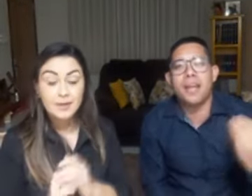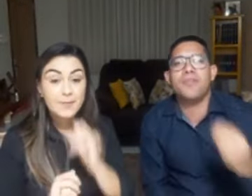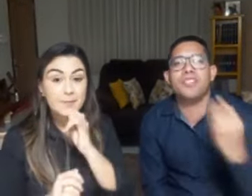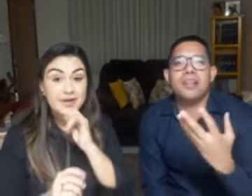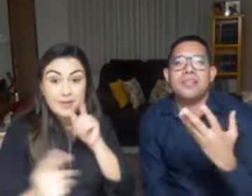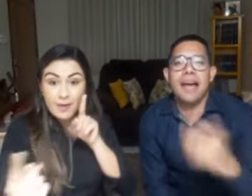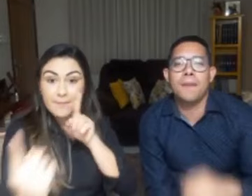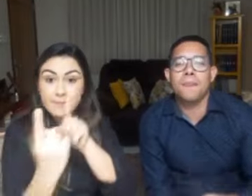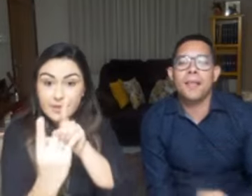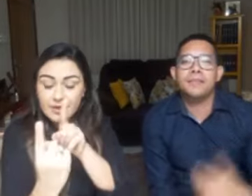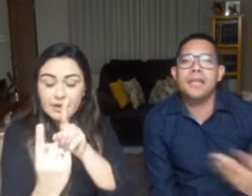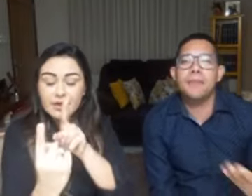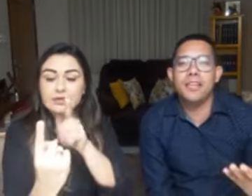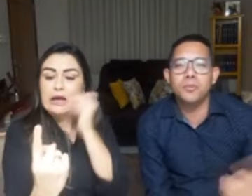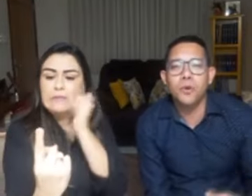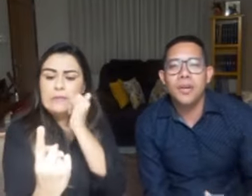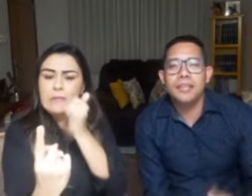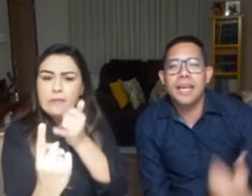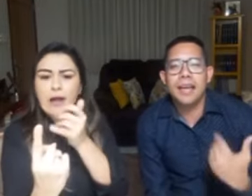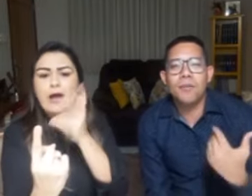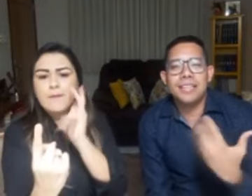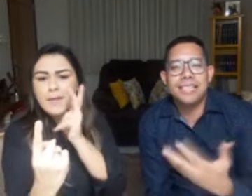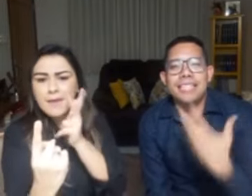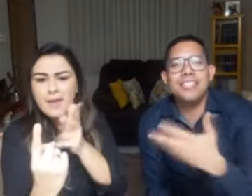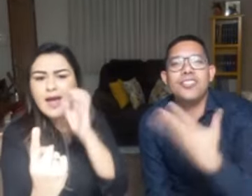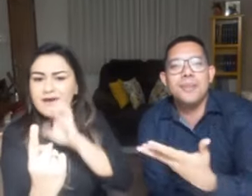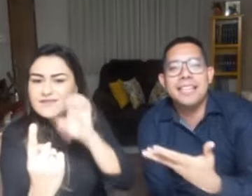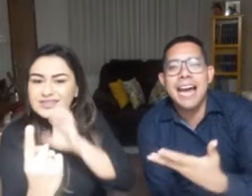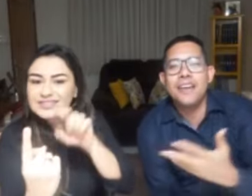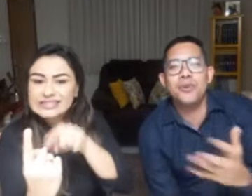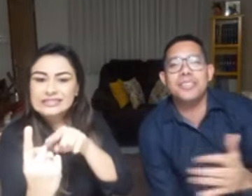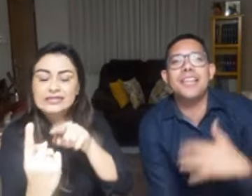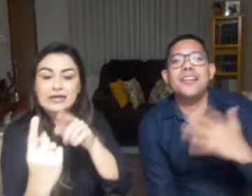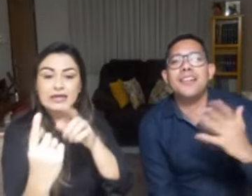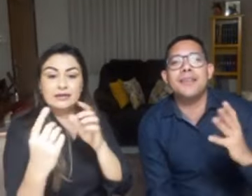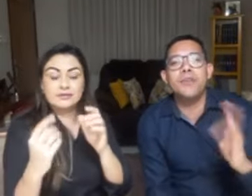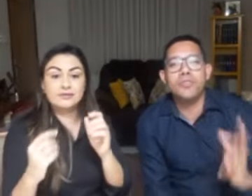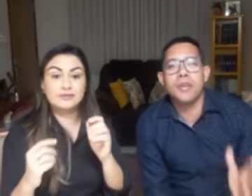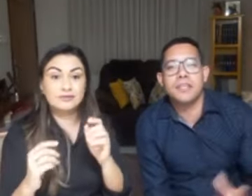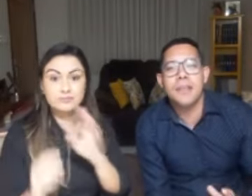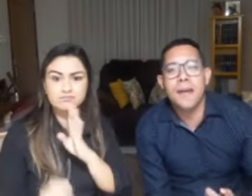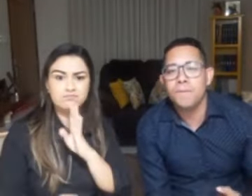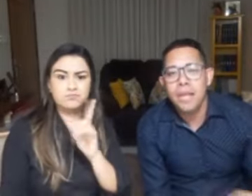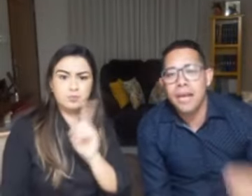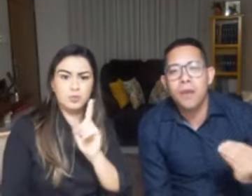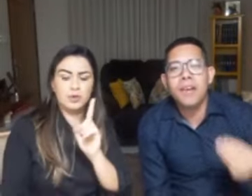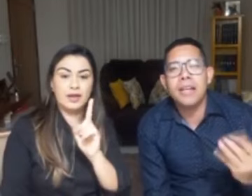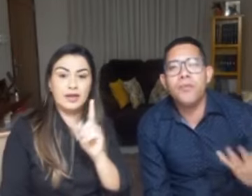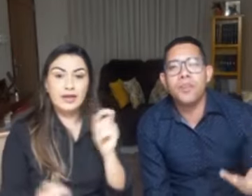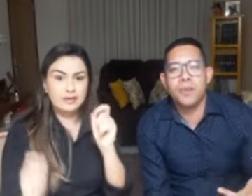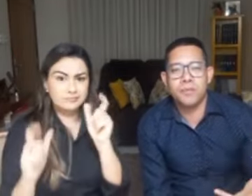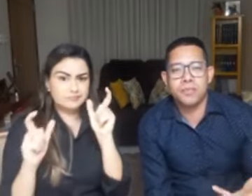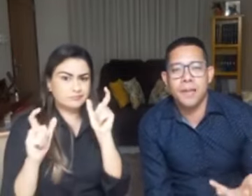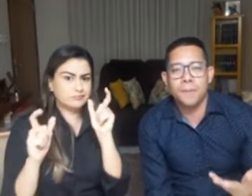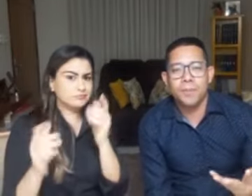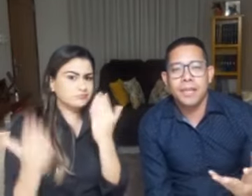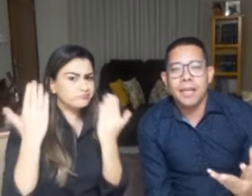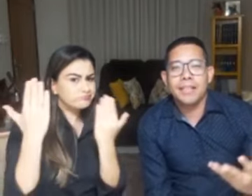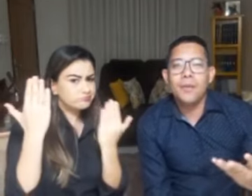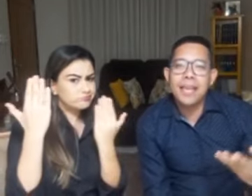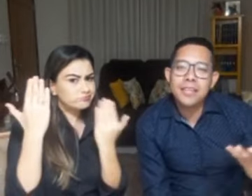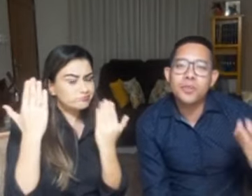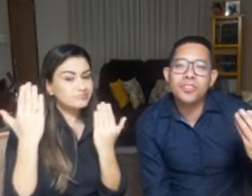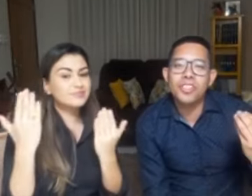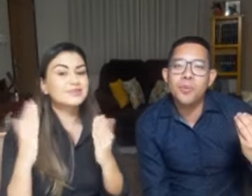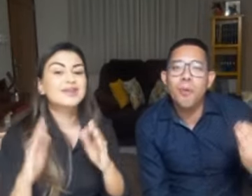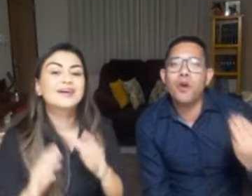para evangelizar sem mesmo ter uma certa intimidade, ou se ele não te conhecer, ele não vai dar ouvido para você. Então